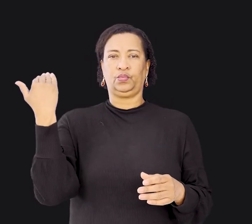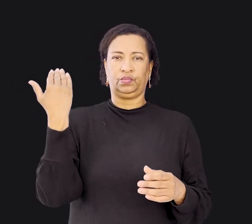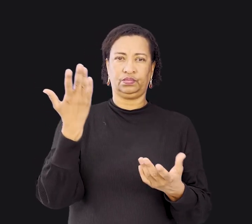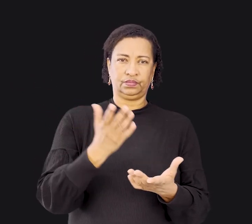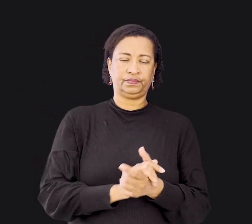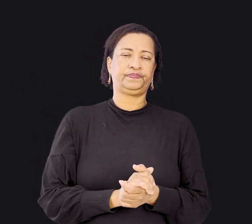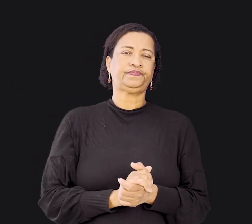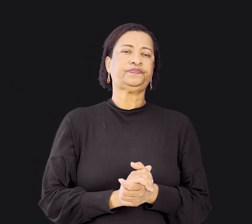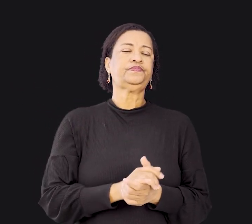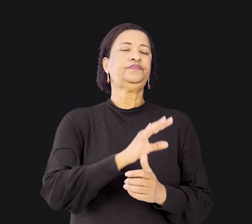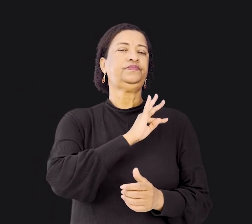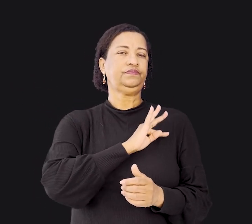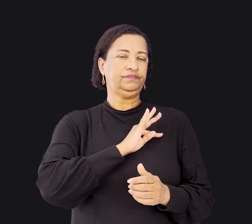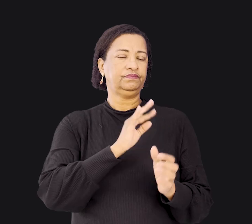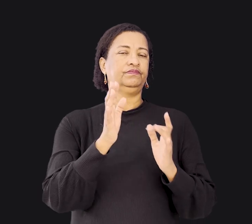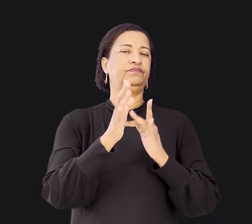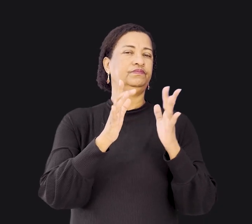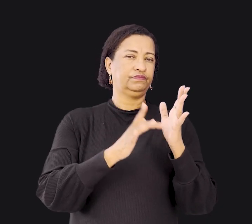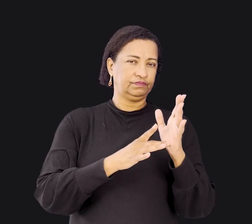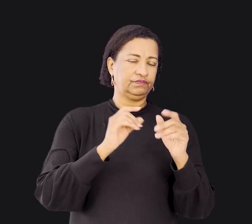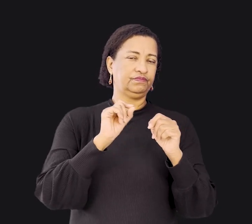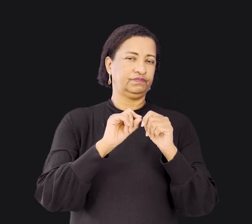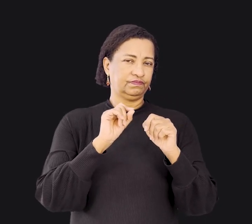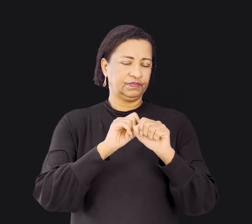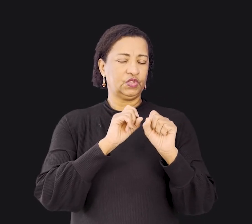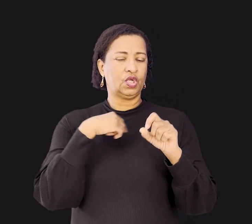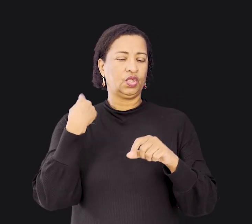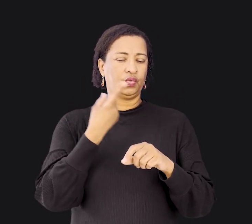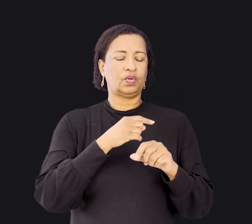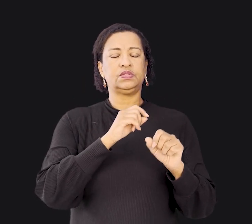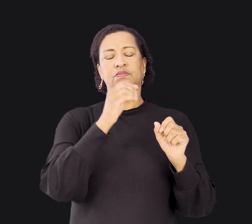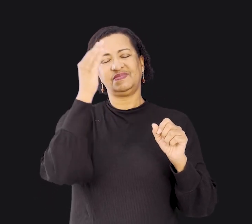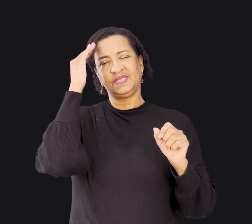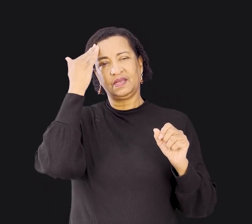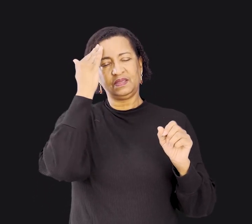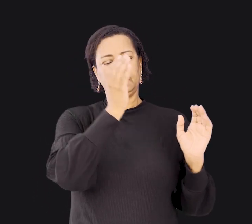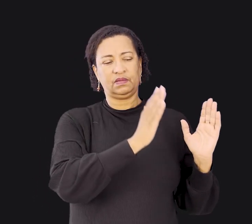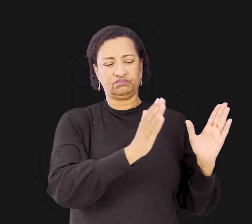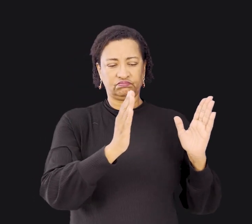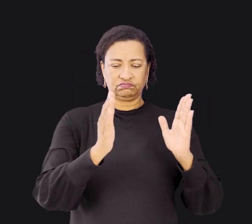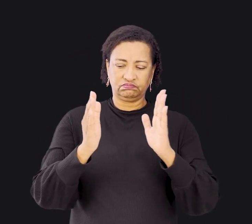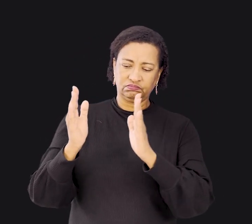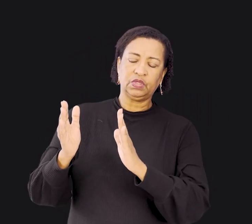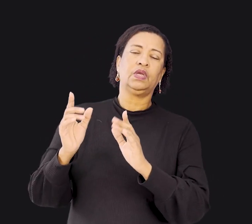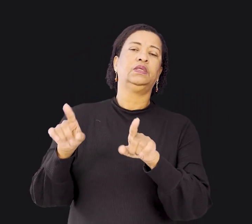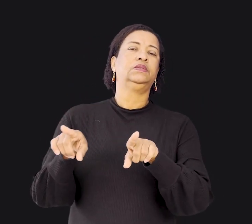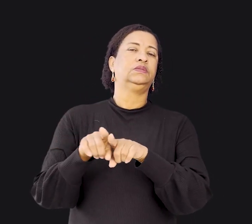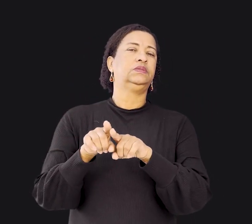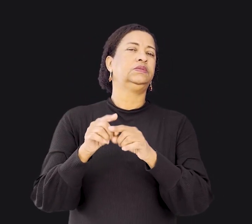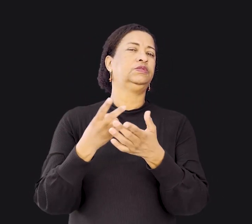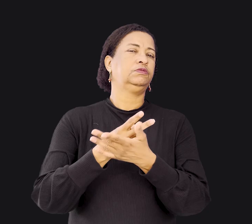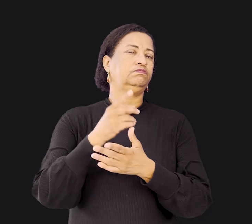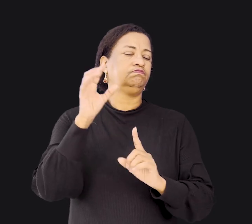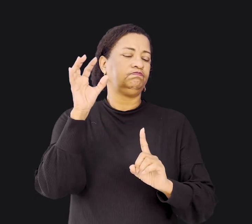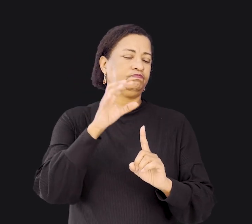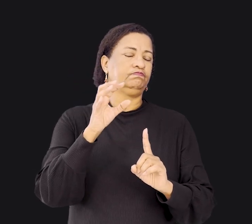como Jesus quiseram que entendêssemos essa sequência e os reflexos da tentação. No Sermão da Montanha, Jesus disse